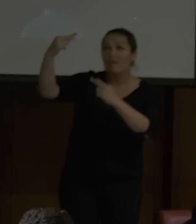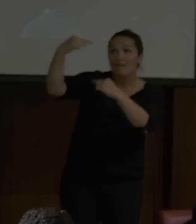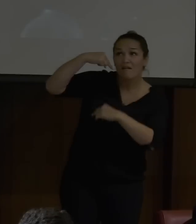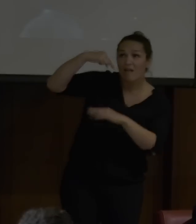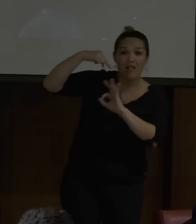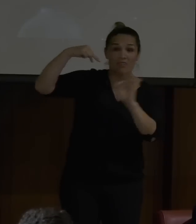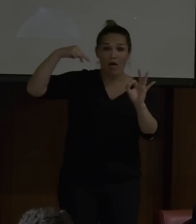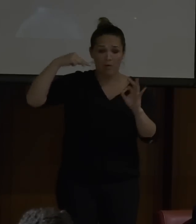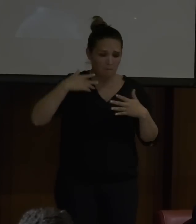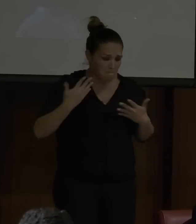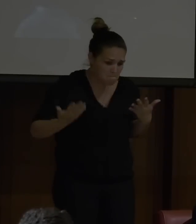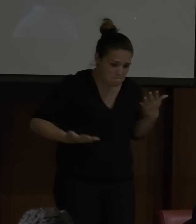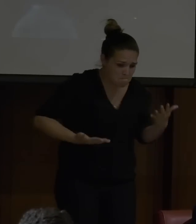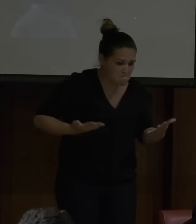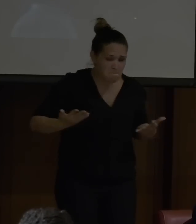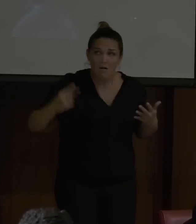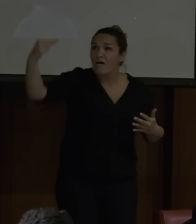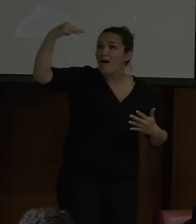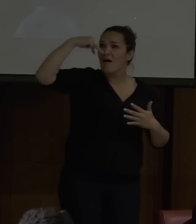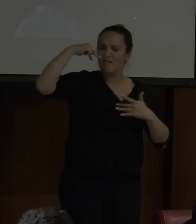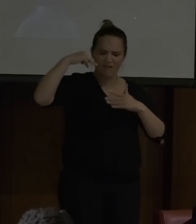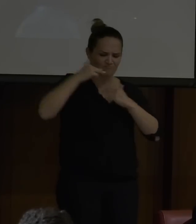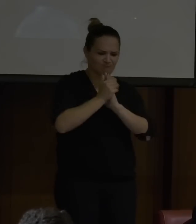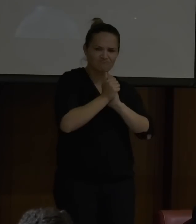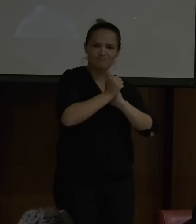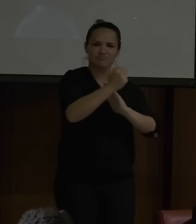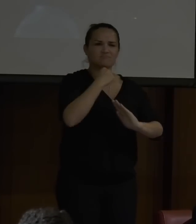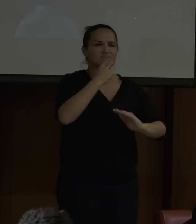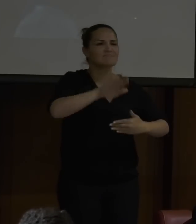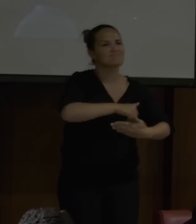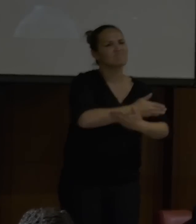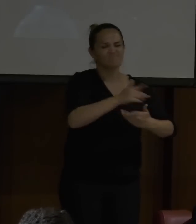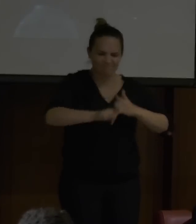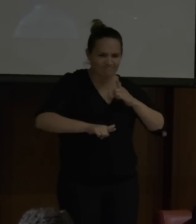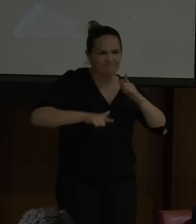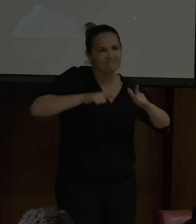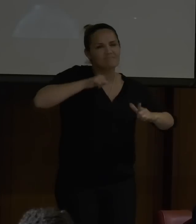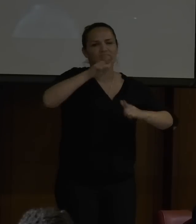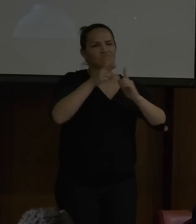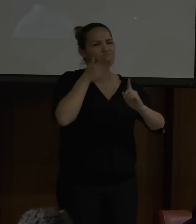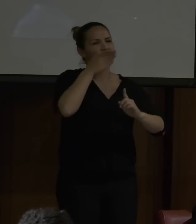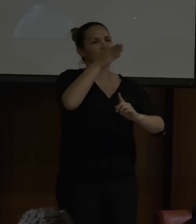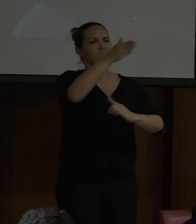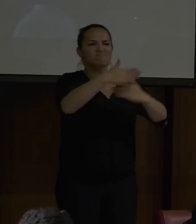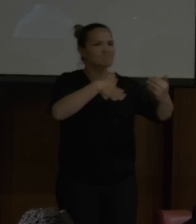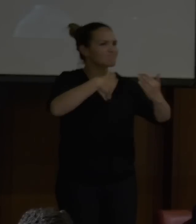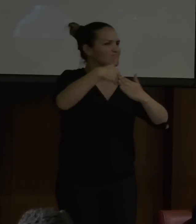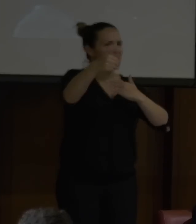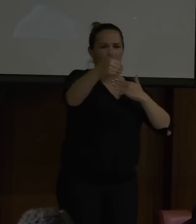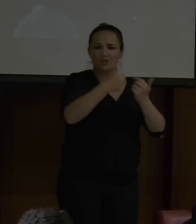cantara como canto yo. He sabido librar la batalla, no hay que negar